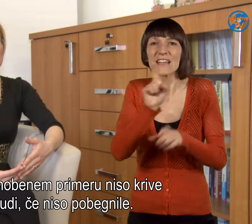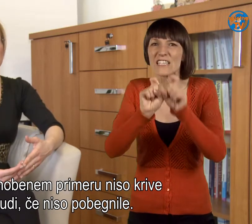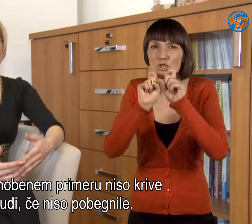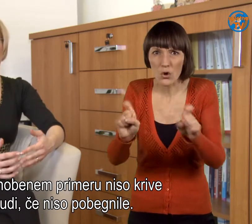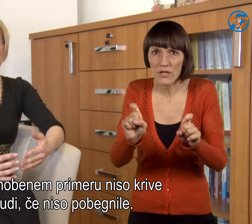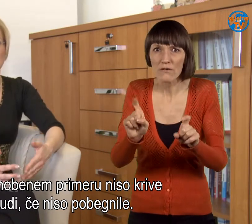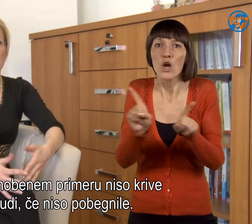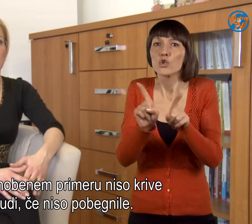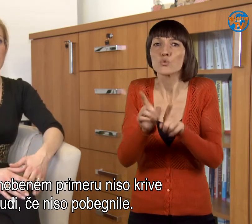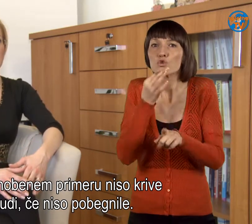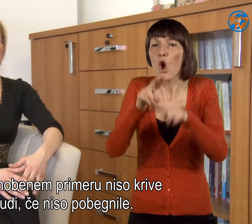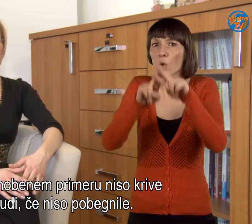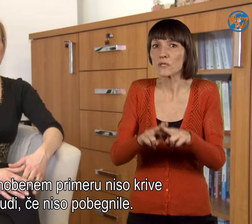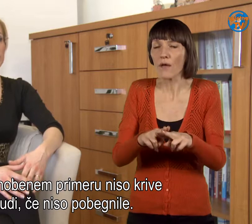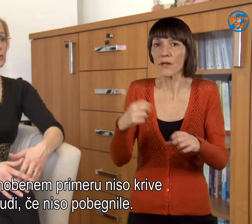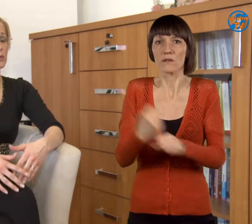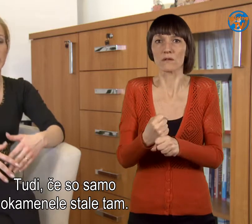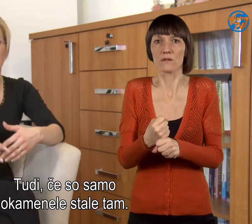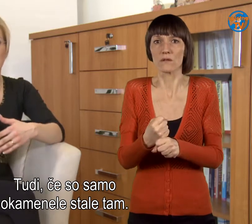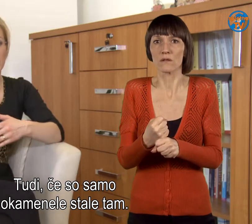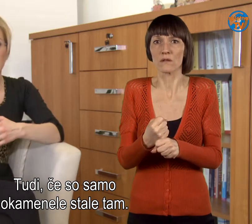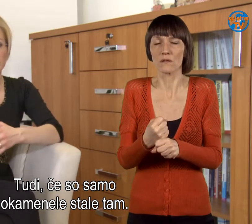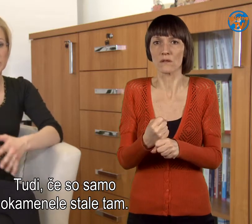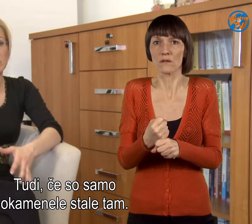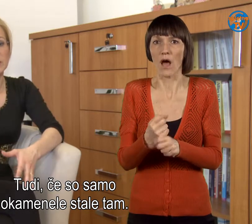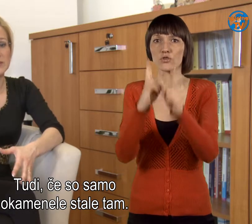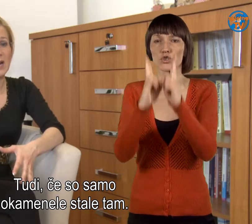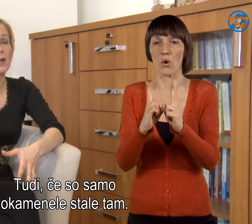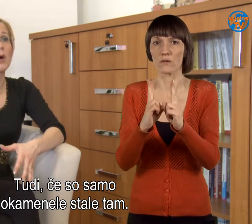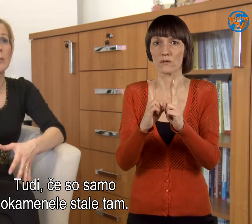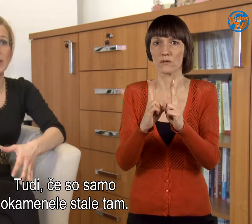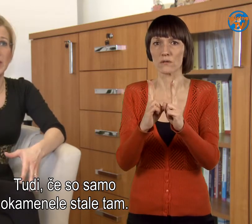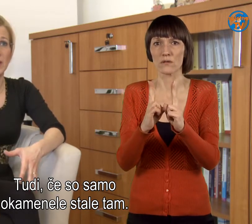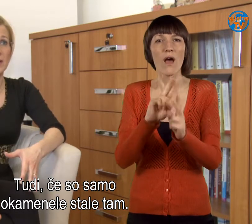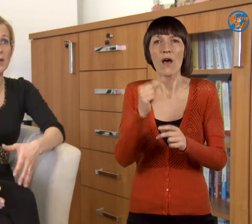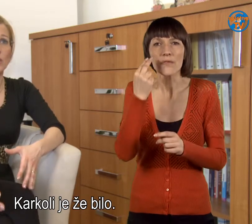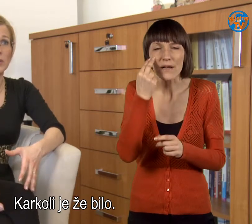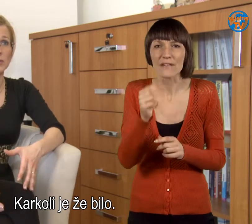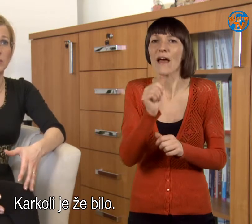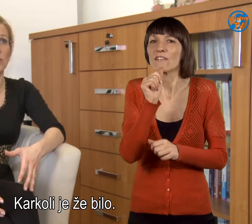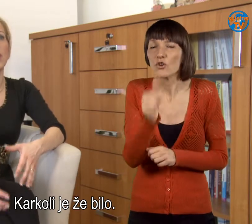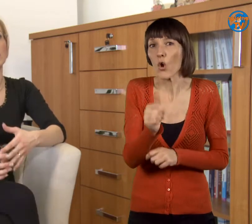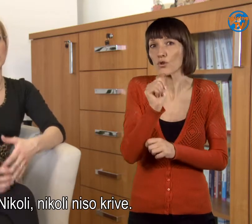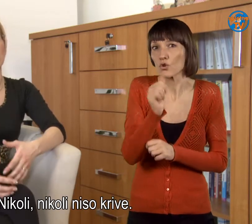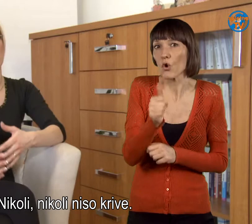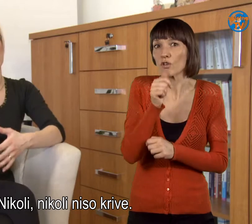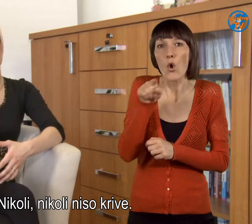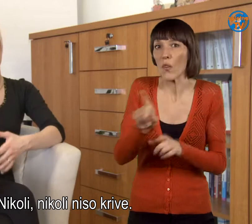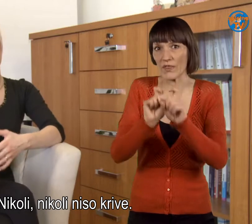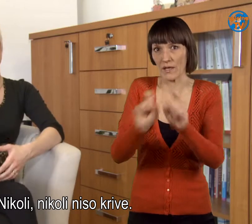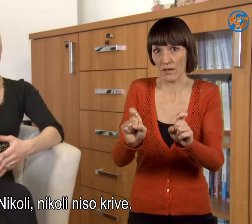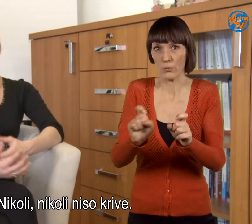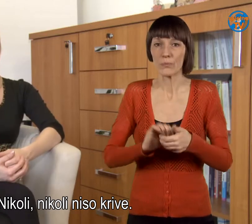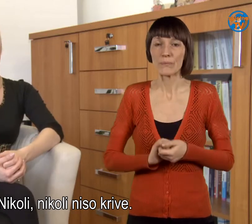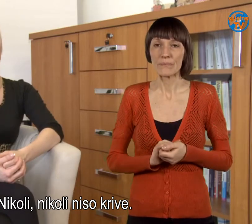primeru niso krive, tudi če niso pobegnile. Tudi če so sam tam stale, okamenele, karkoli je že bilo,